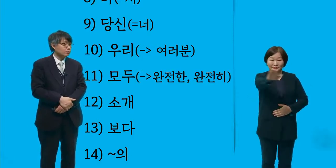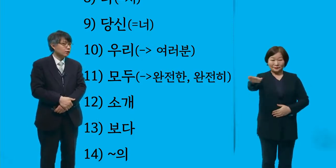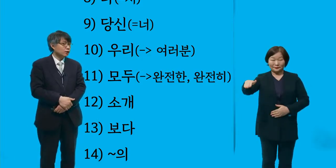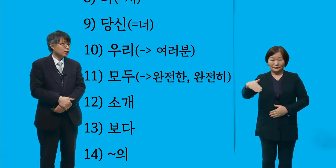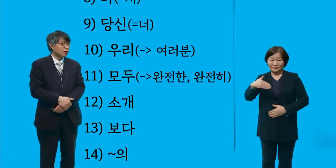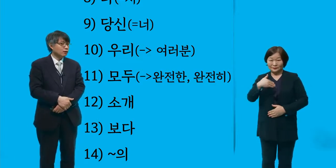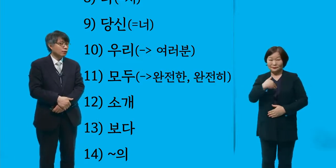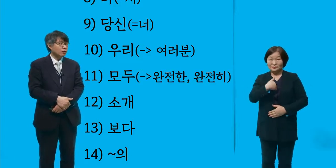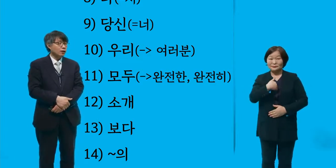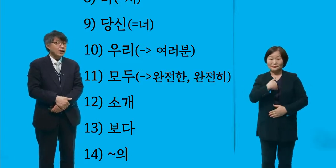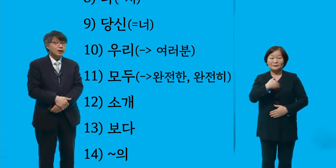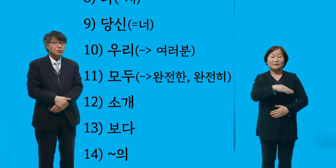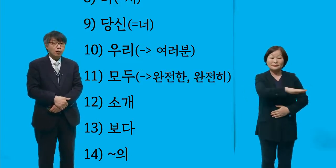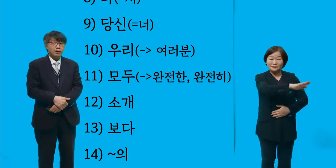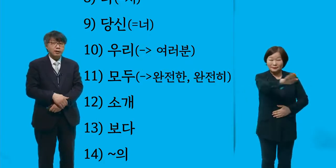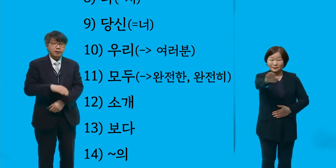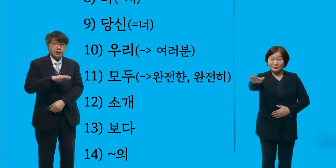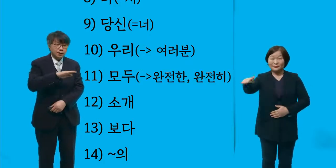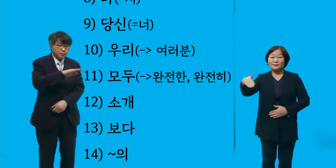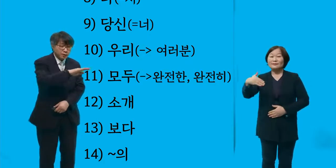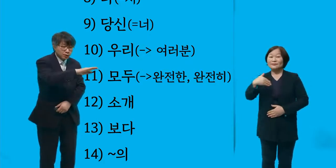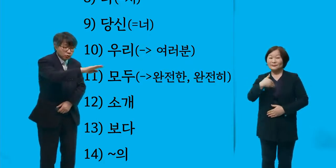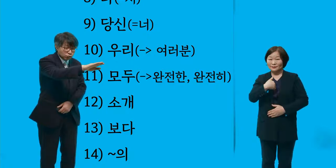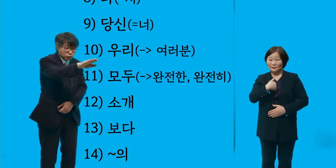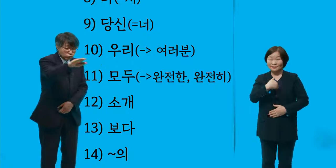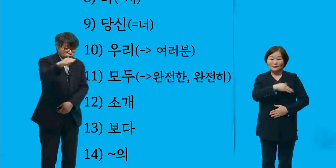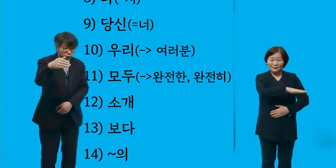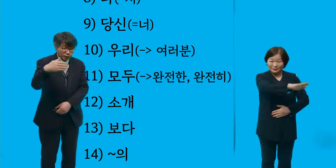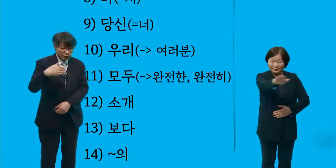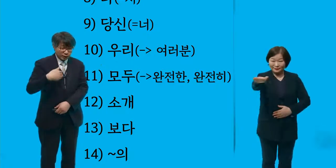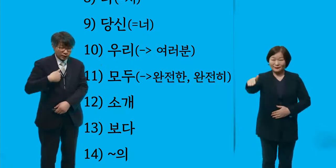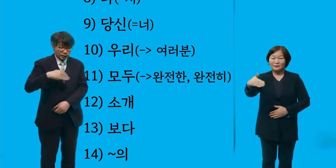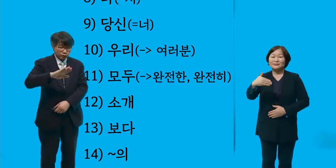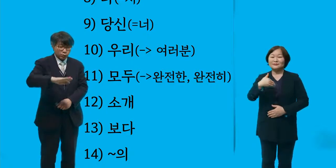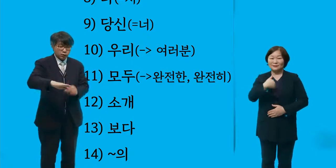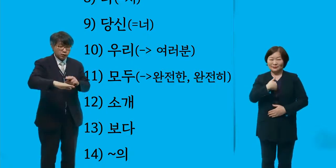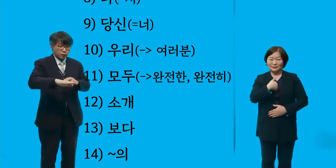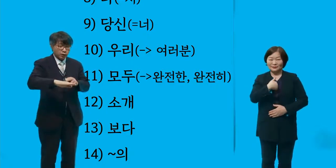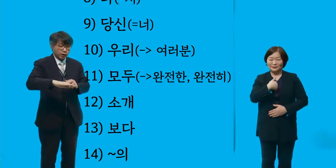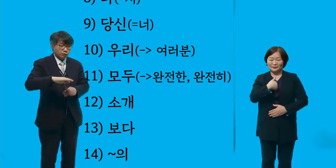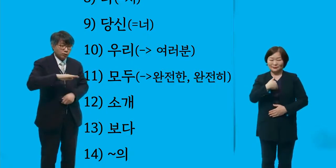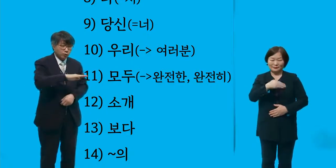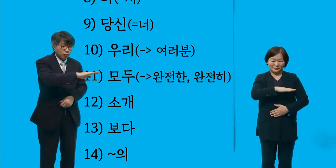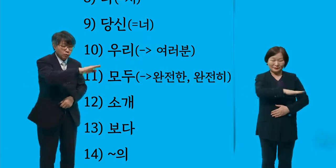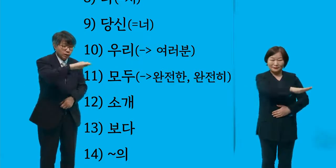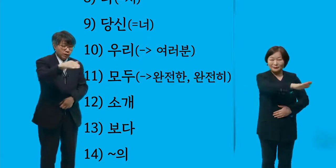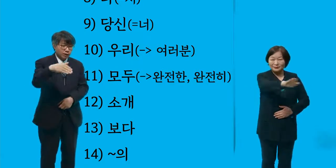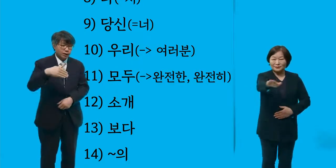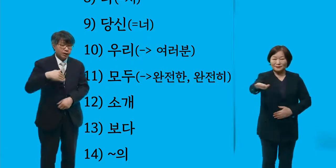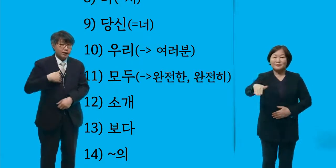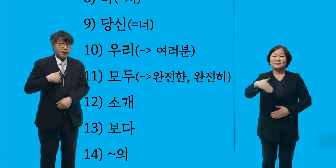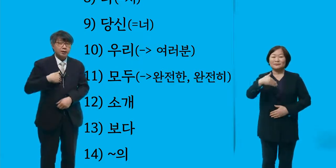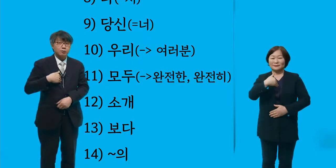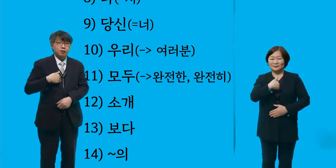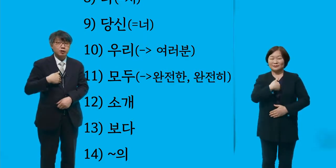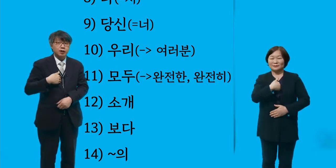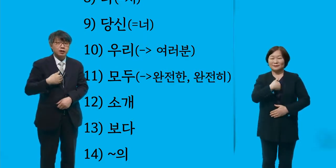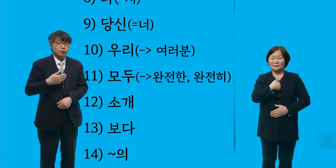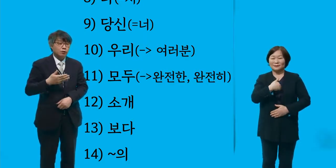우리는 어떻게 한다고요? 나를 포함하는 거니까 우리 이제 손등을 위로 해가지고 우리. 자, 여러분은 어떻게 한다고요?